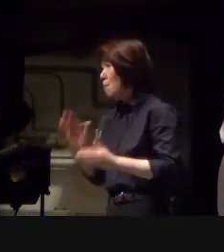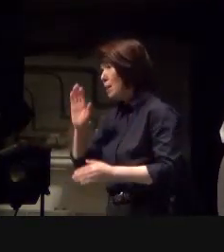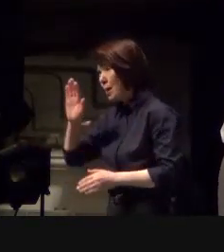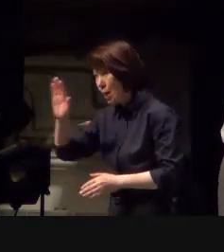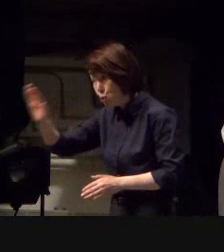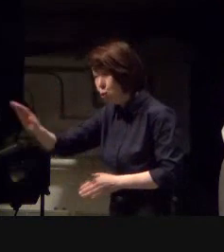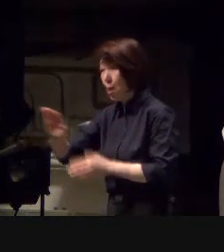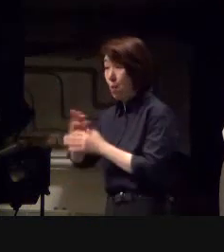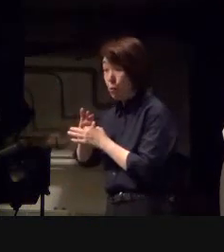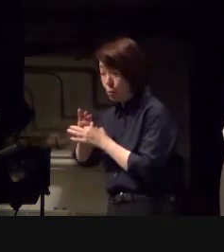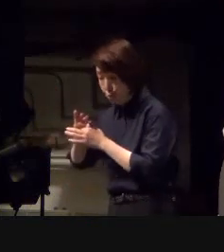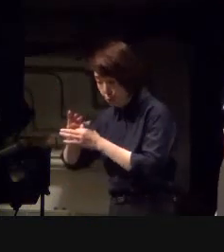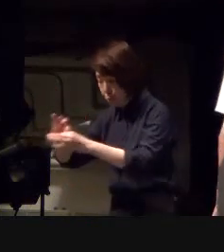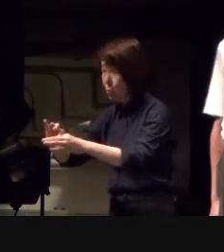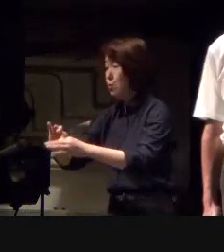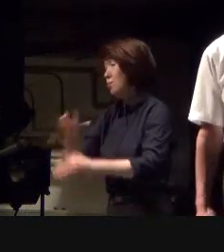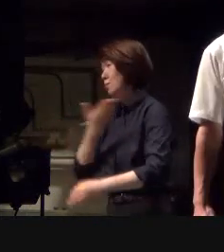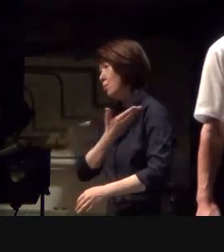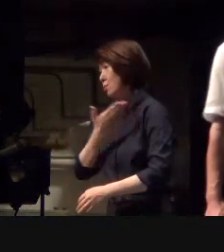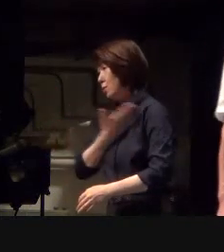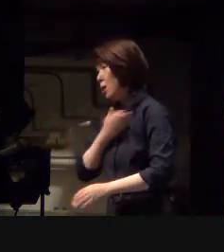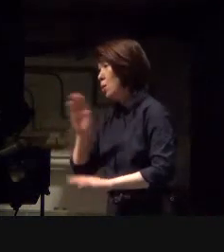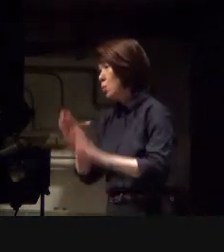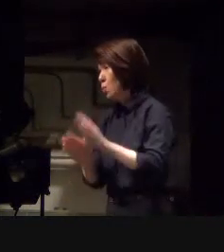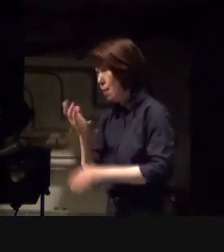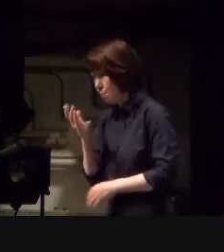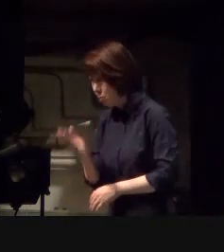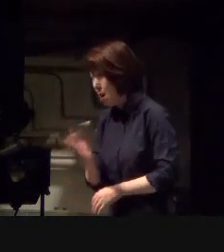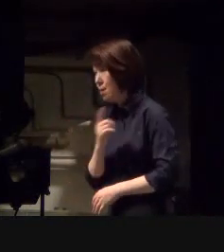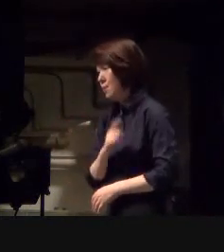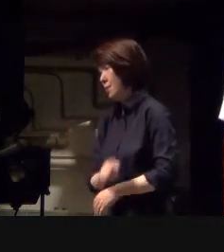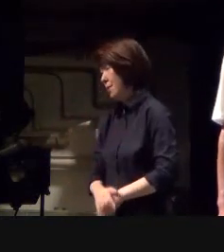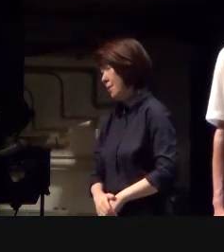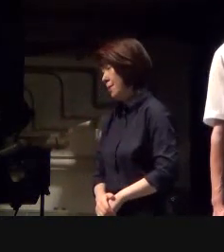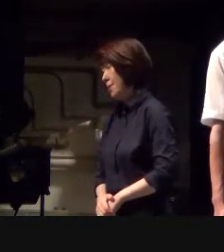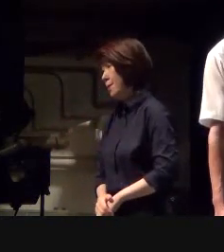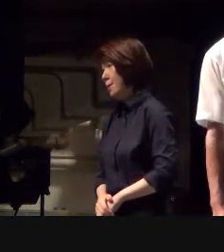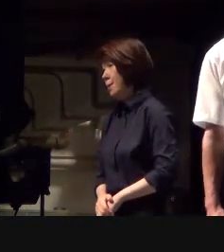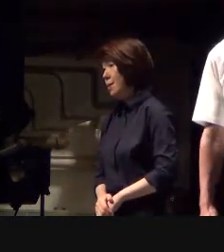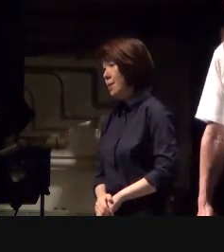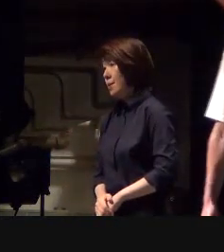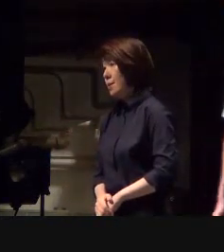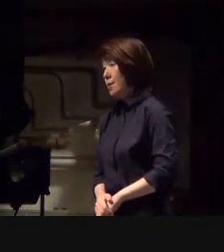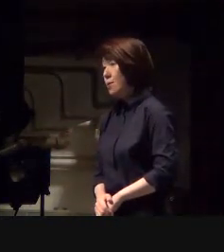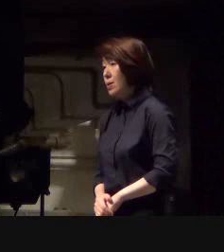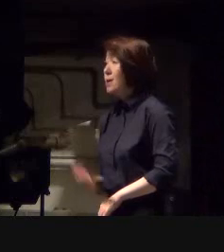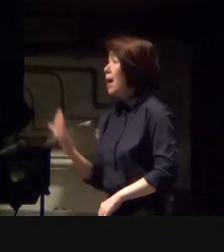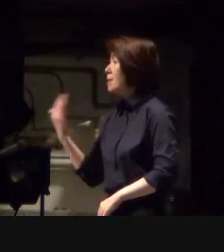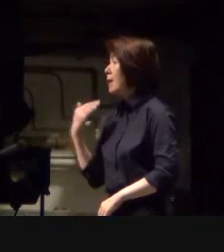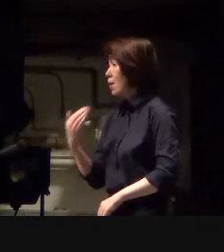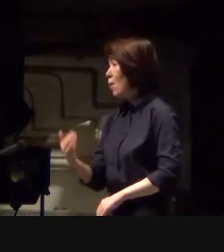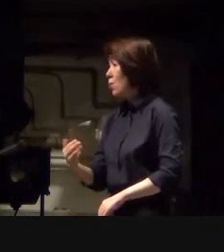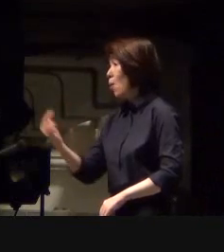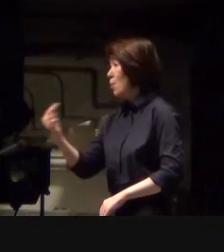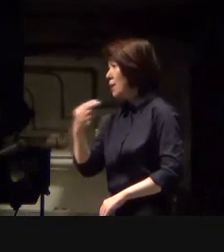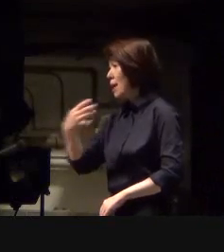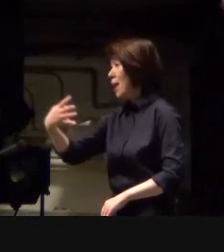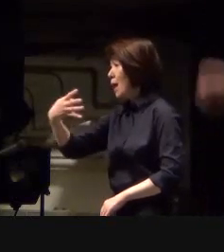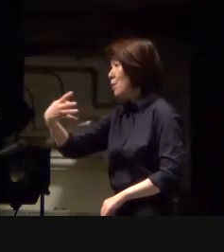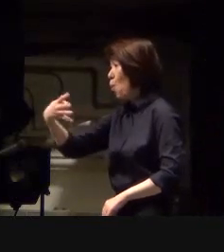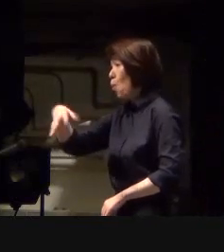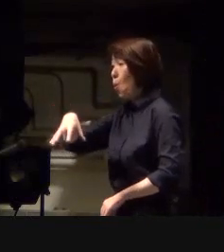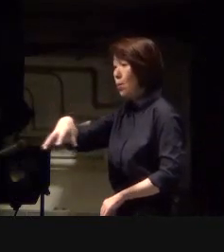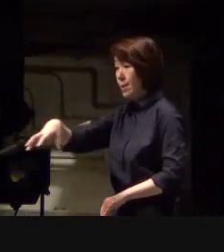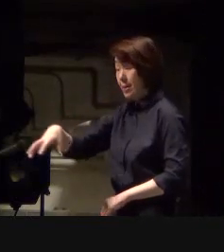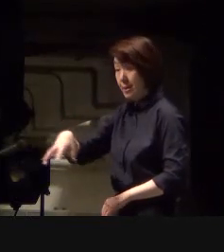年も続かざるを得ないという状態になってしまっています。そして先ほど見ていただいた4号機